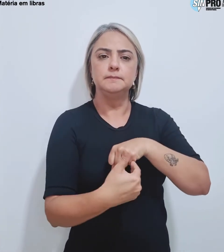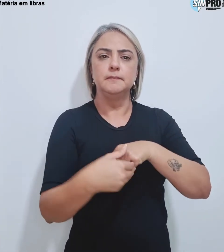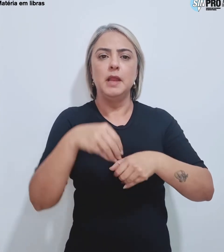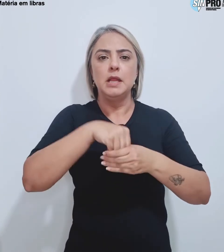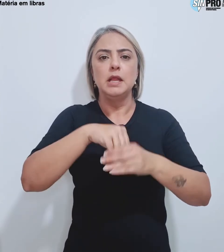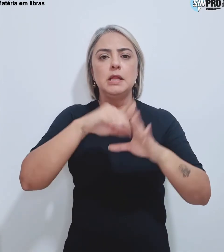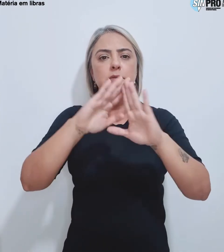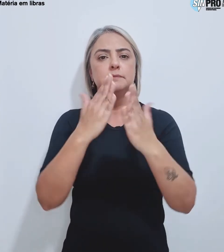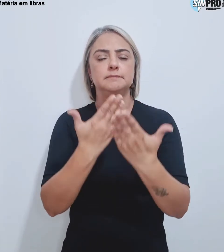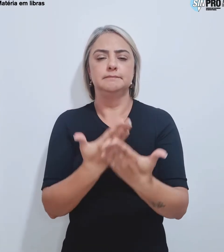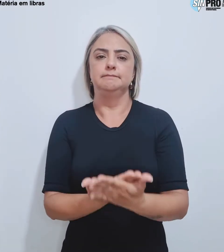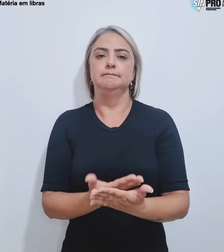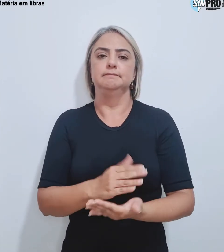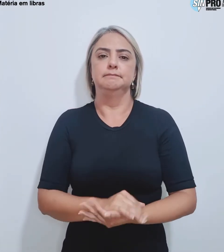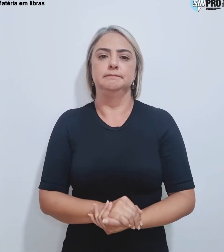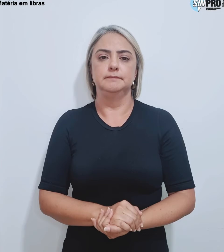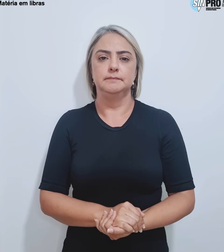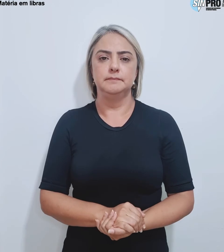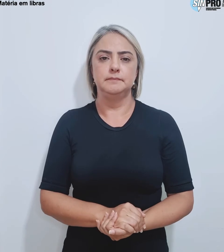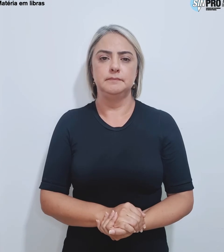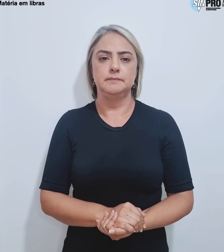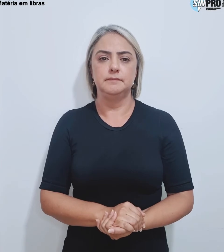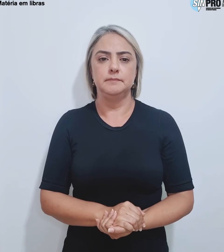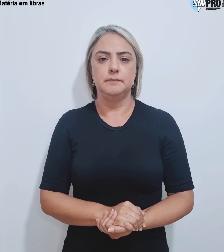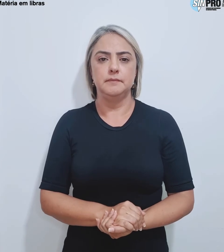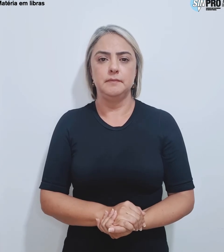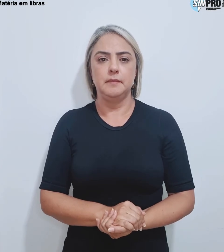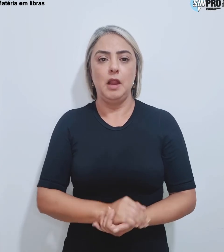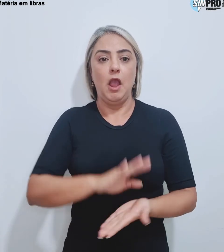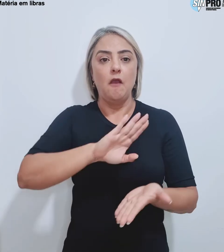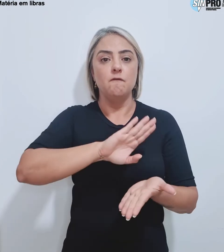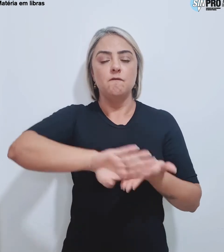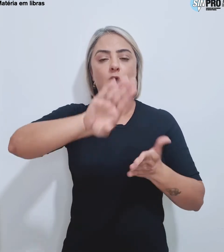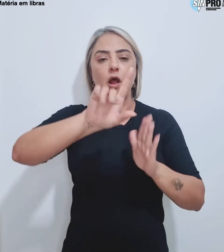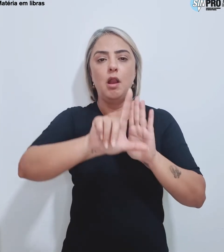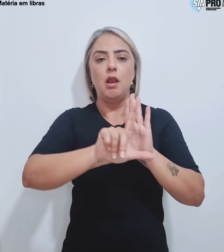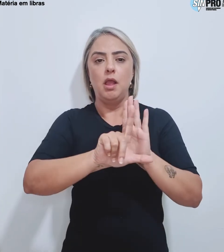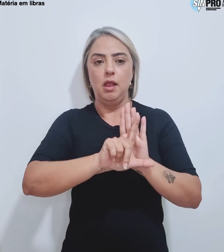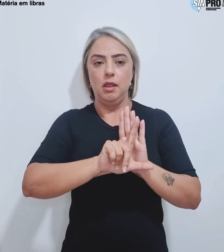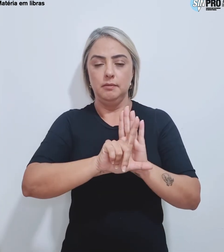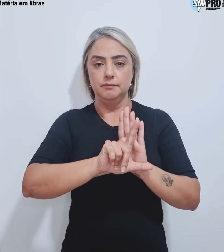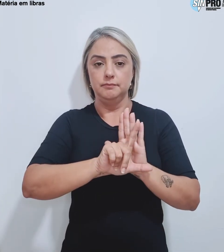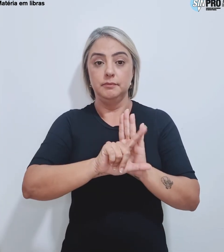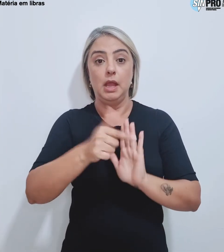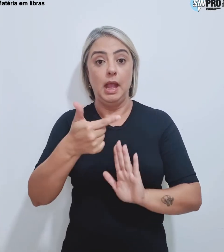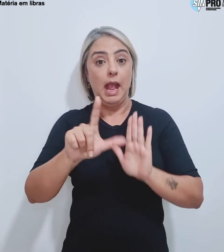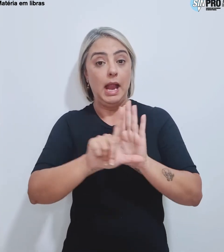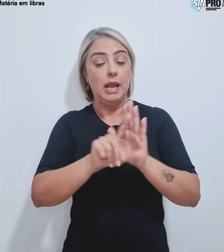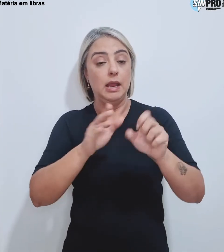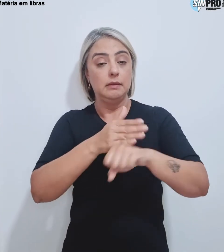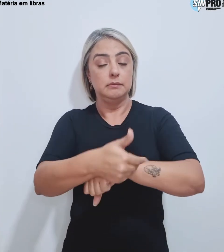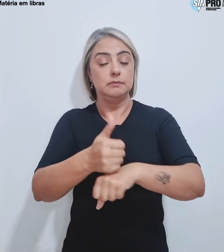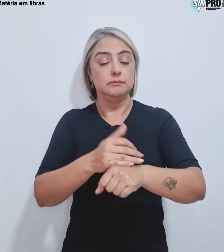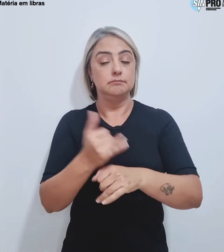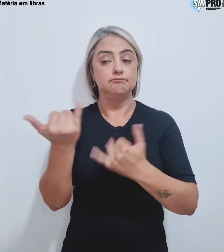Covid-19 nas unidades escolares. Fora da lei. Segundo a Lei de Acesso